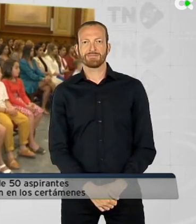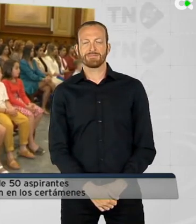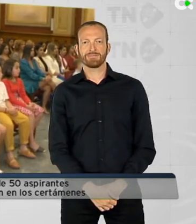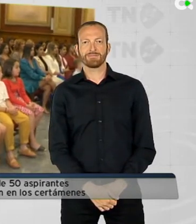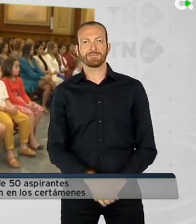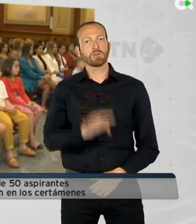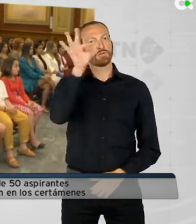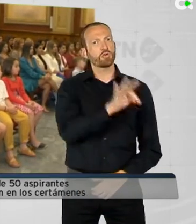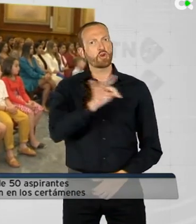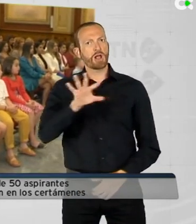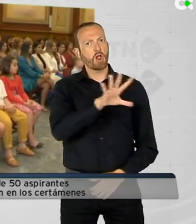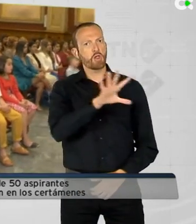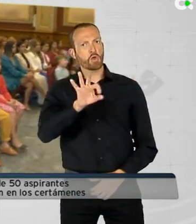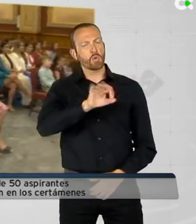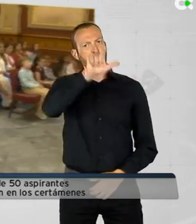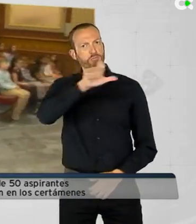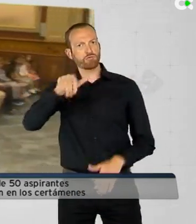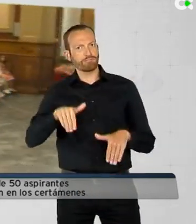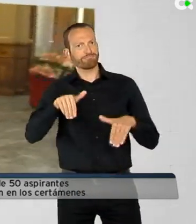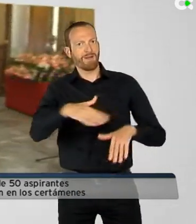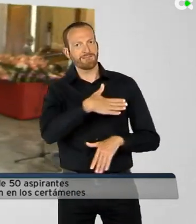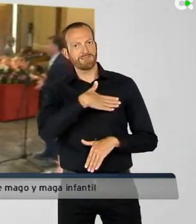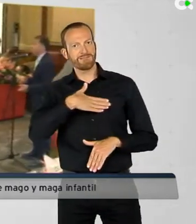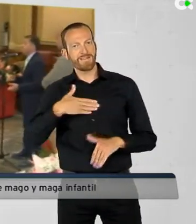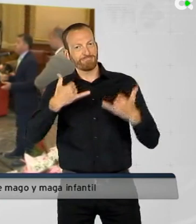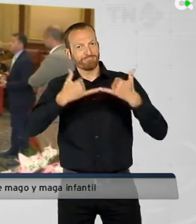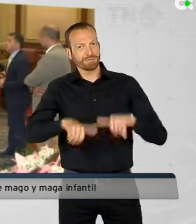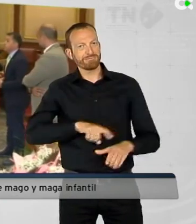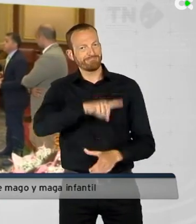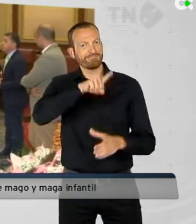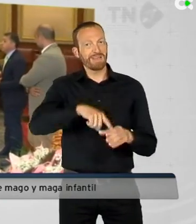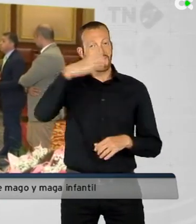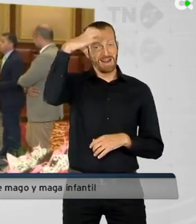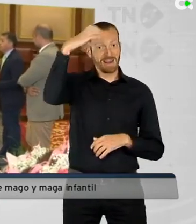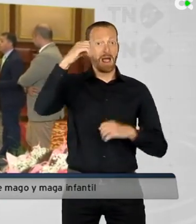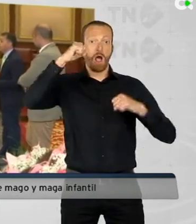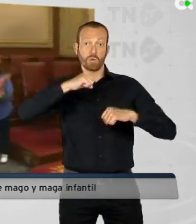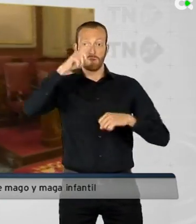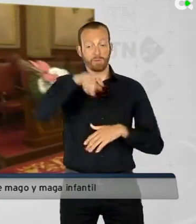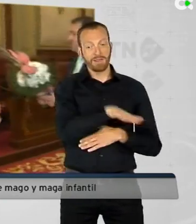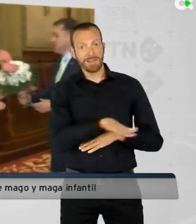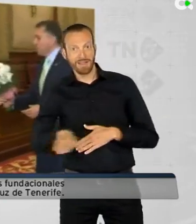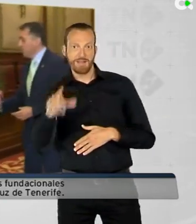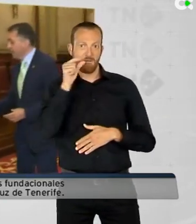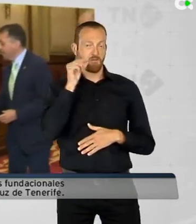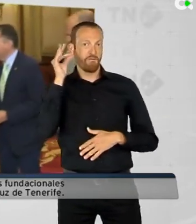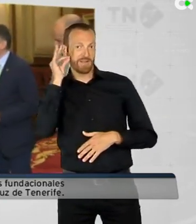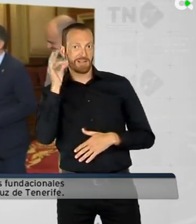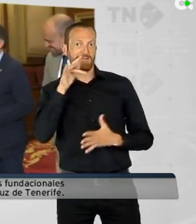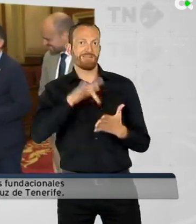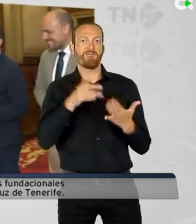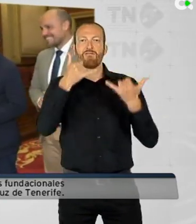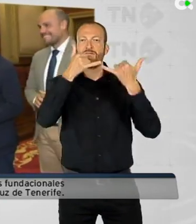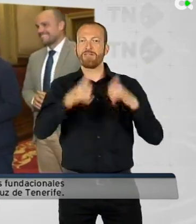Son un total de 50 aspirantes los que participan en los certámenes de reina adulta y de mago y maga infantil de las